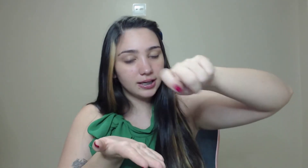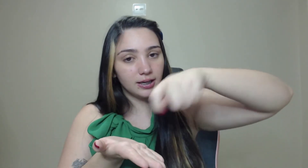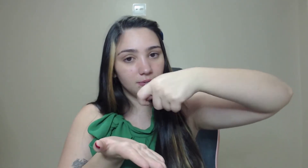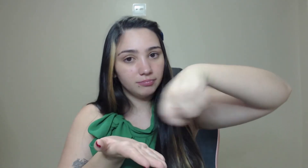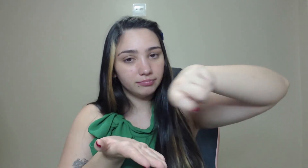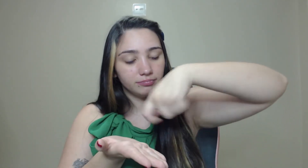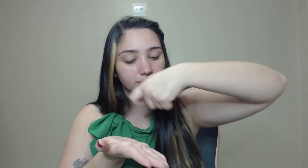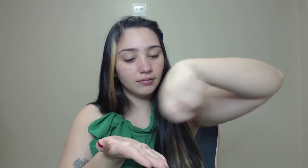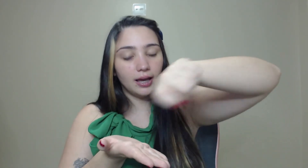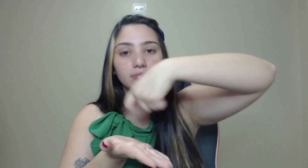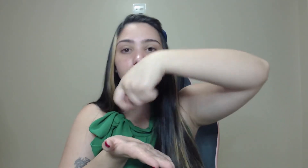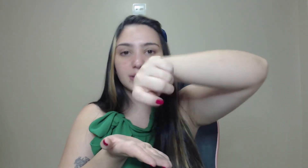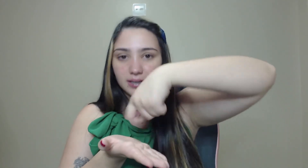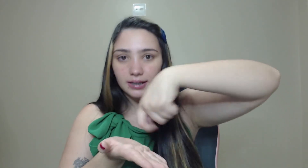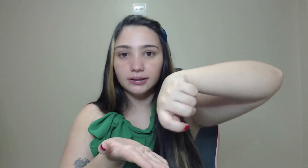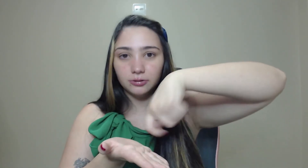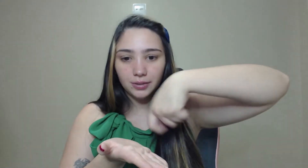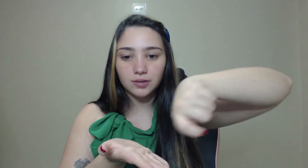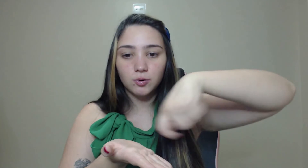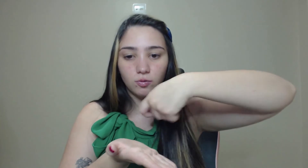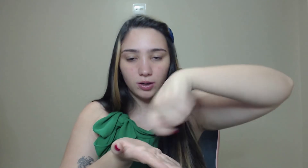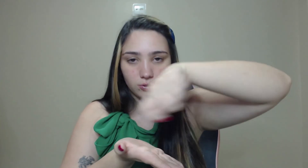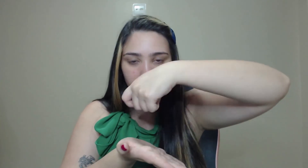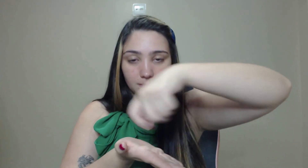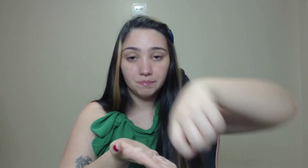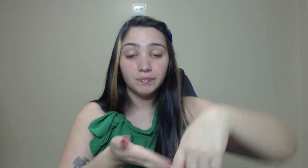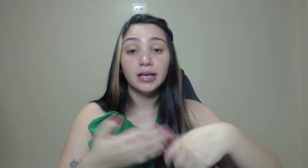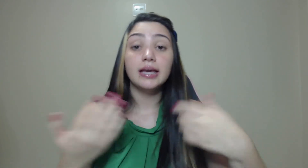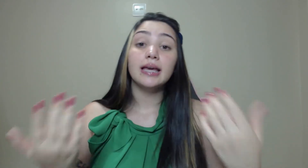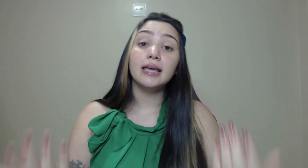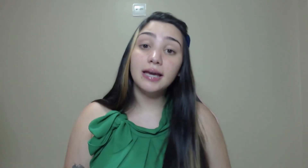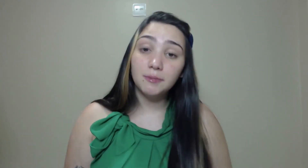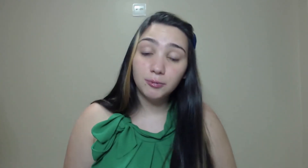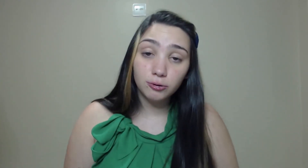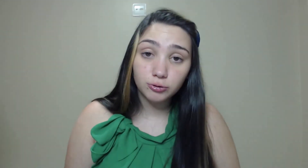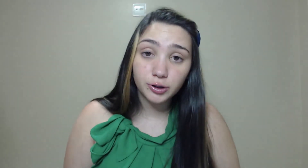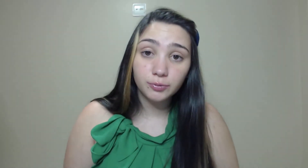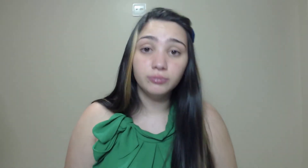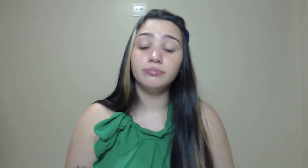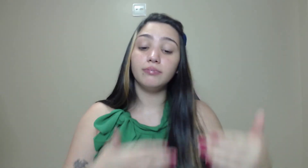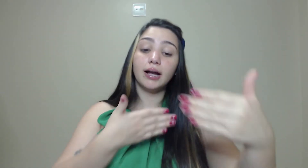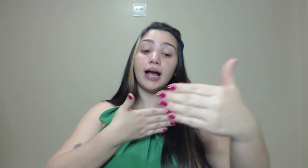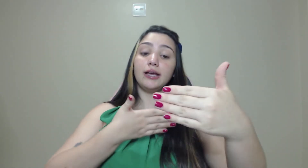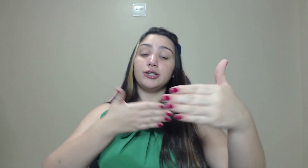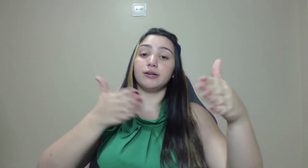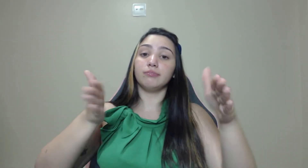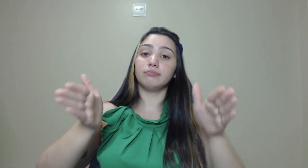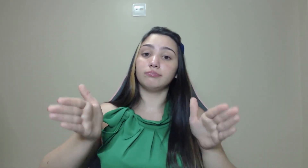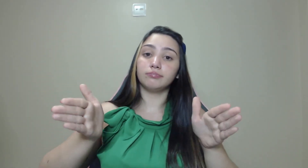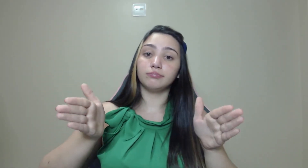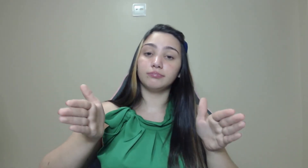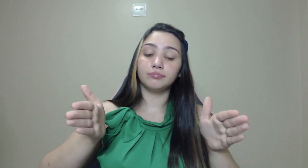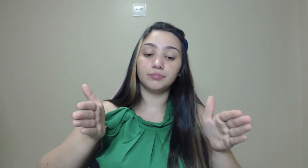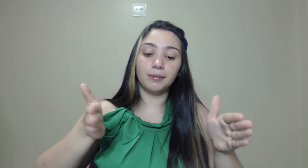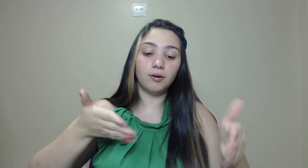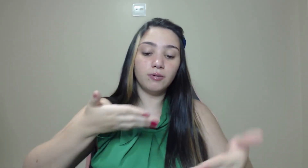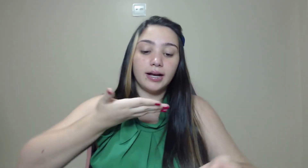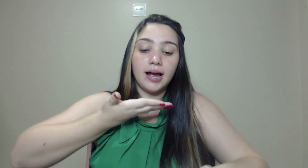aqui, né, pincelando mesmo alguma coisa. E aí, por último, caixa. Tá bom? A caixa,